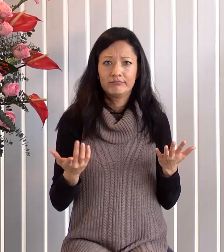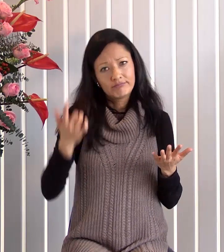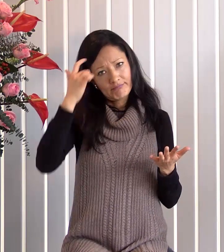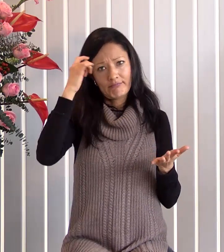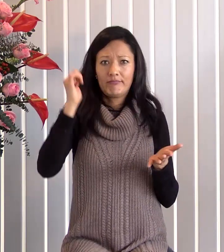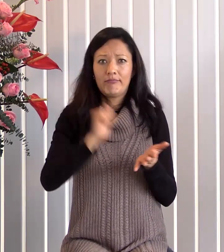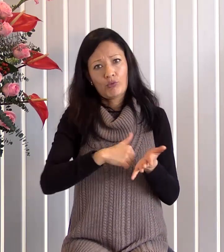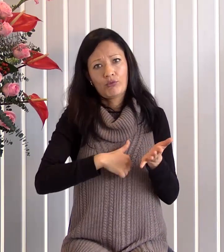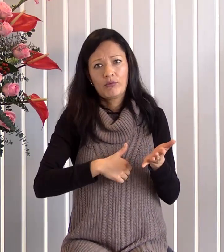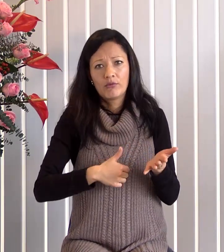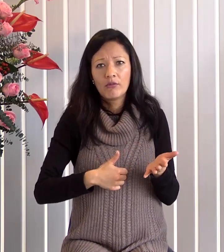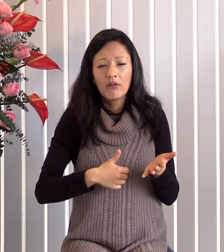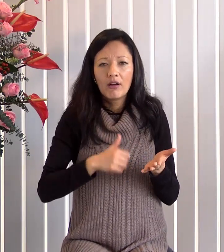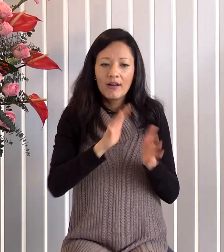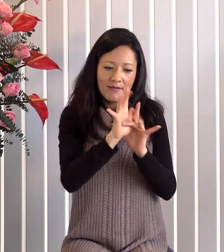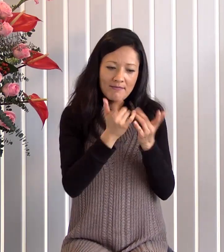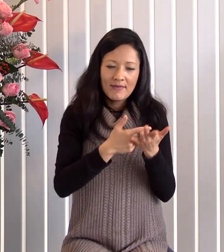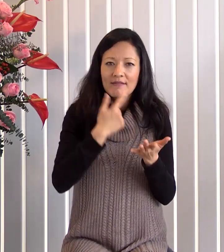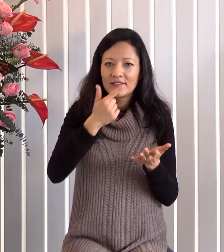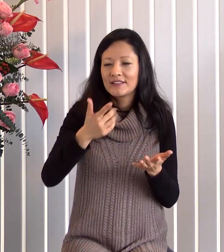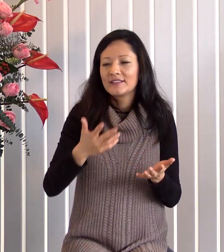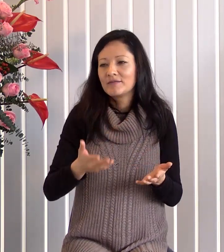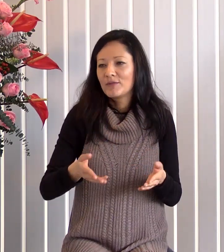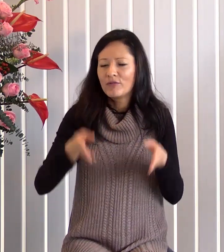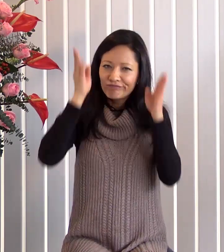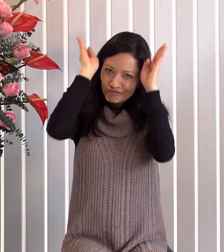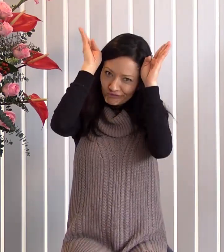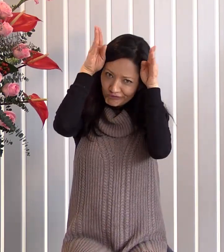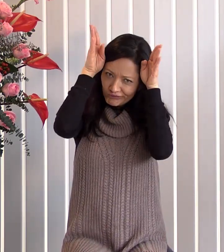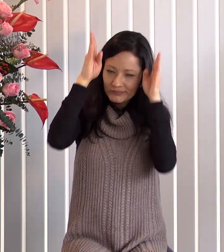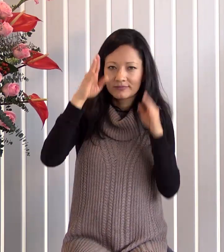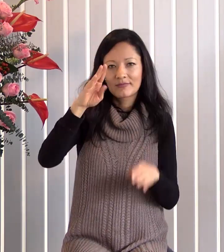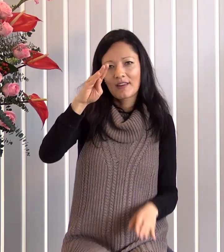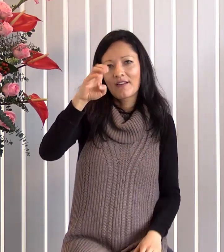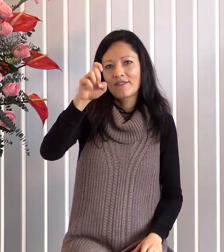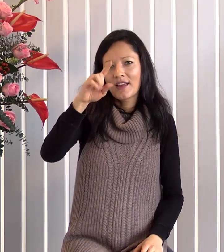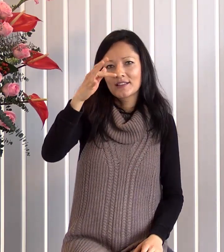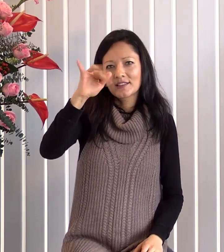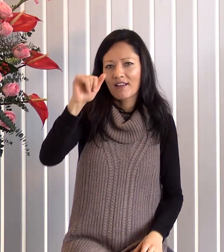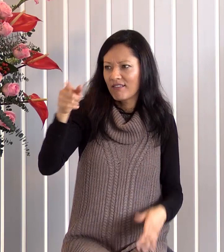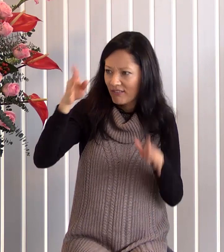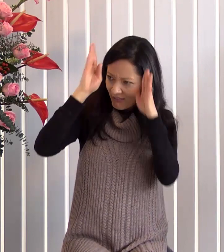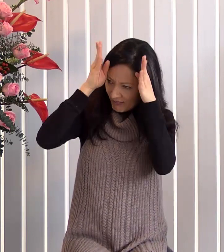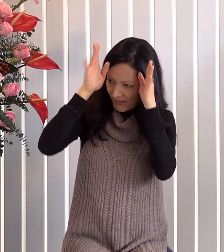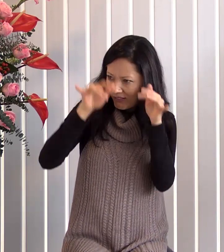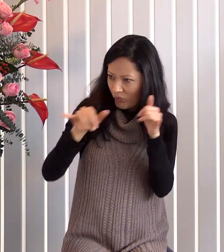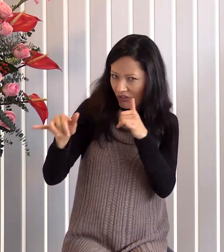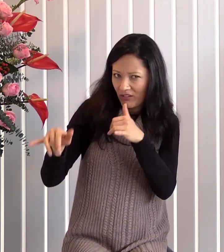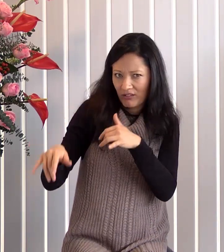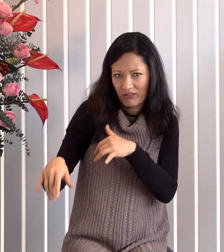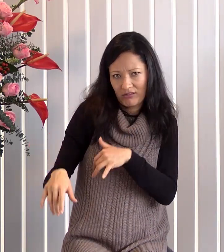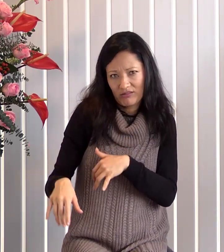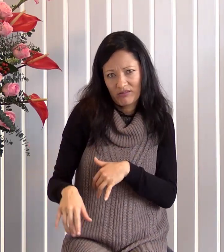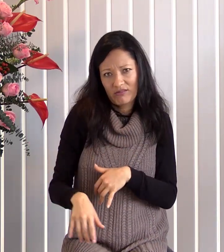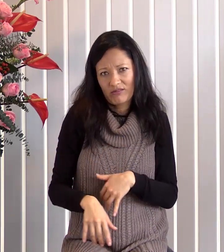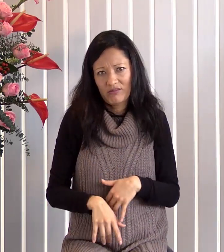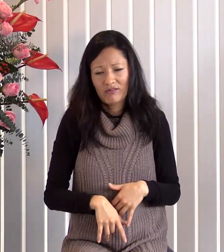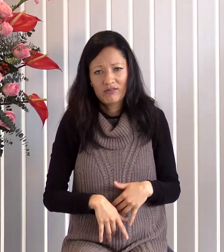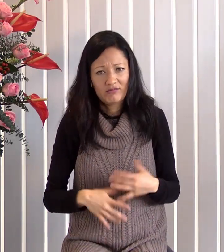Bueno, entonces así como dice la Biblia, no sea tan bestia. No sea como el caballo, como el mulo, hermano.